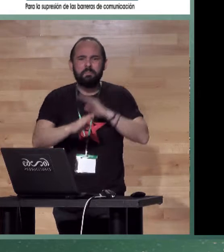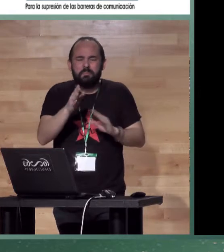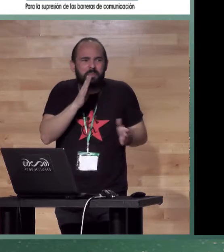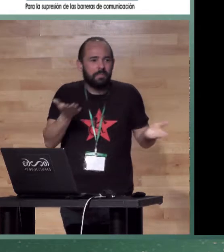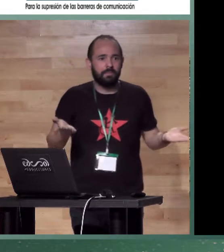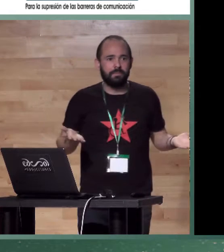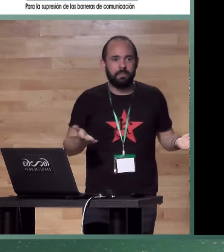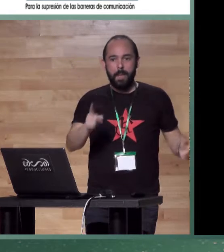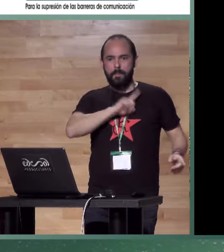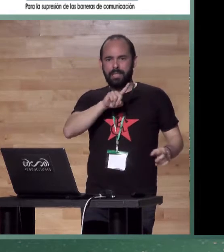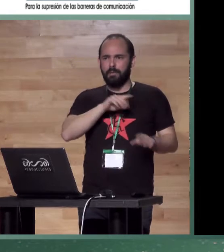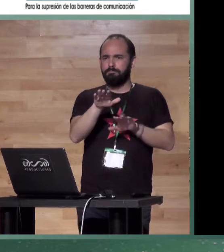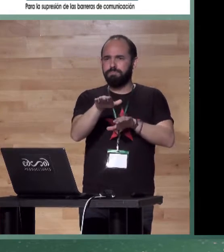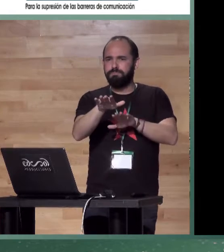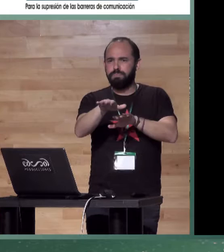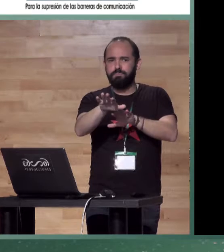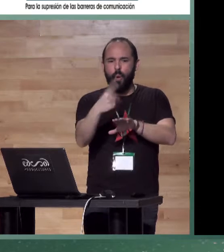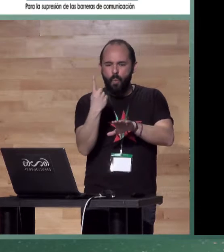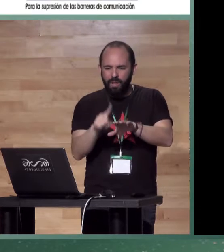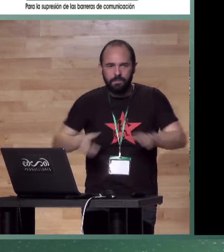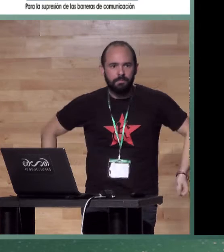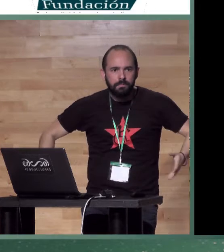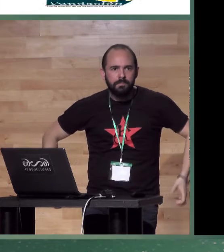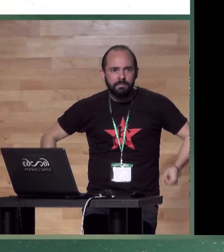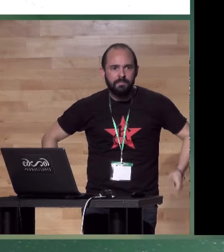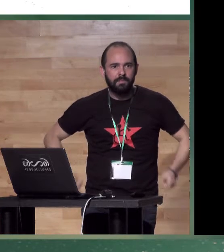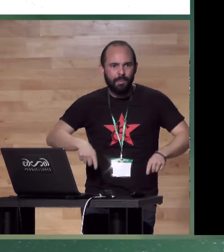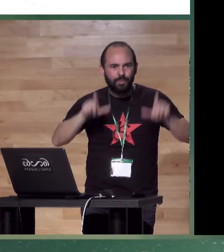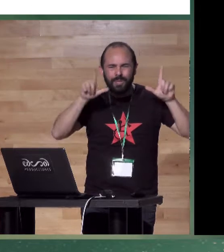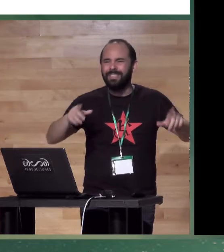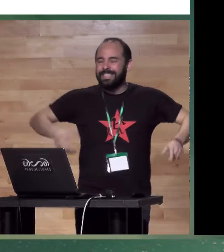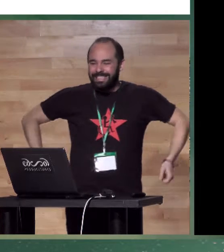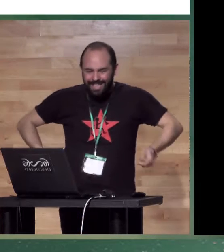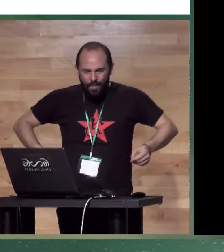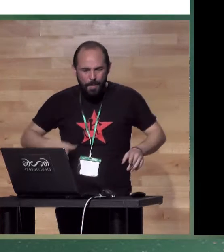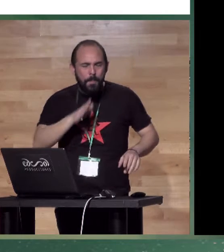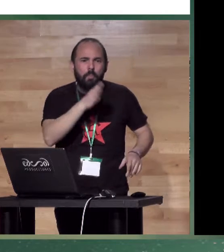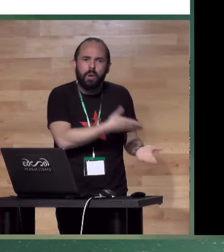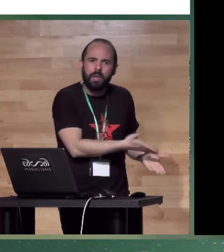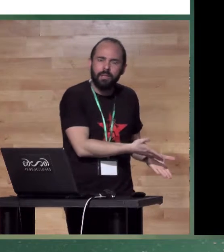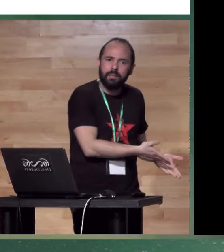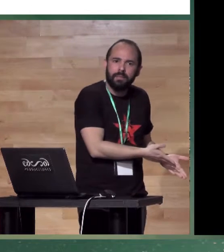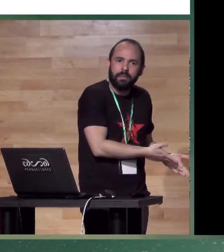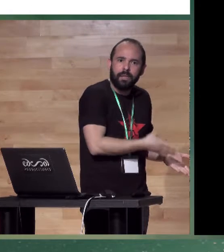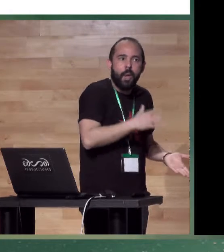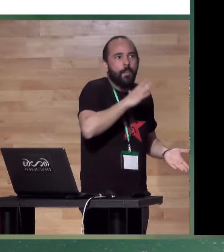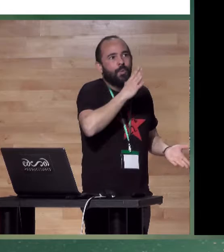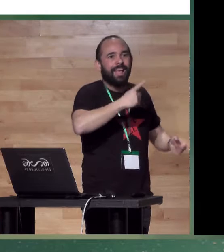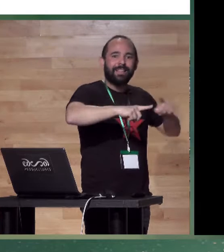El protagonista es una persona con discapacidad, un militar, en silla de ruedas. Es el protagonista. ¿Por